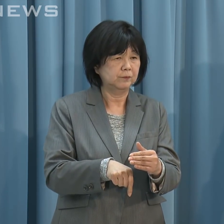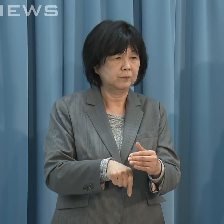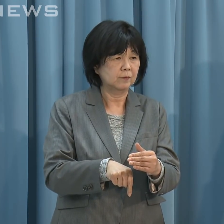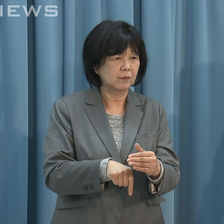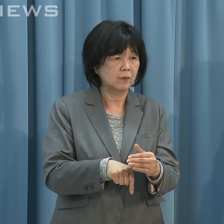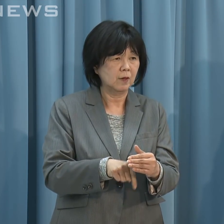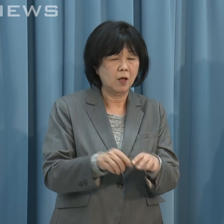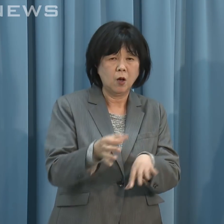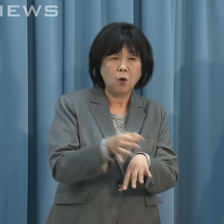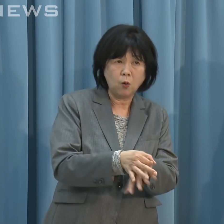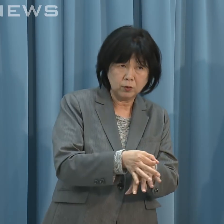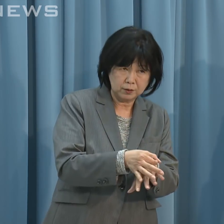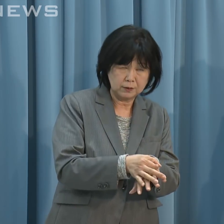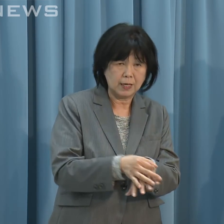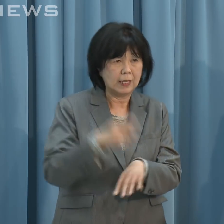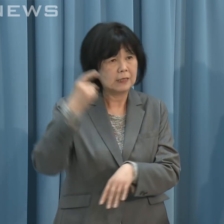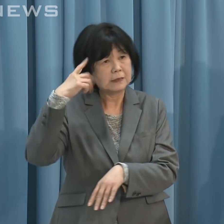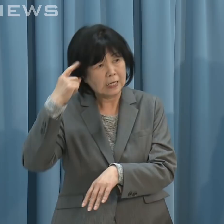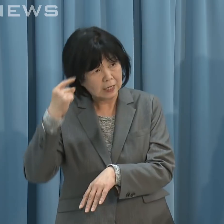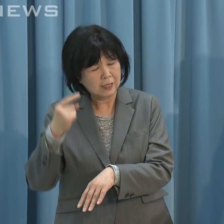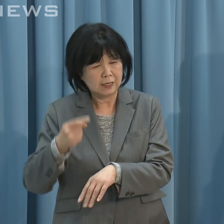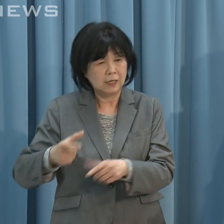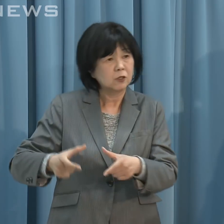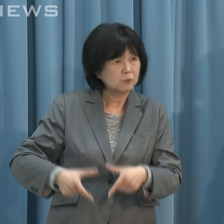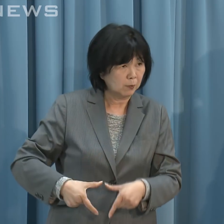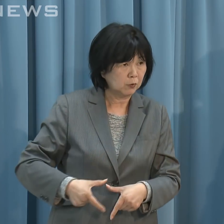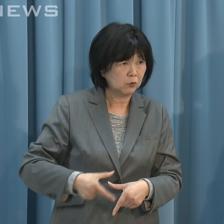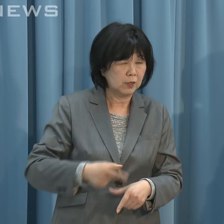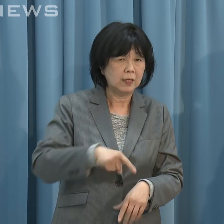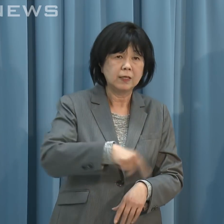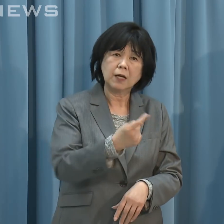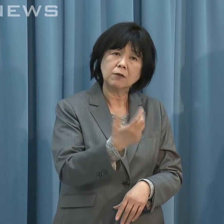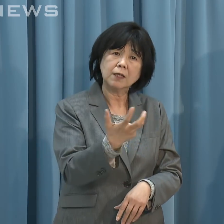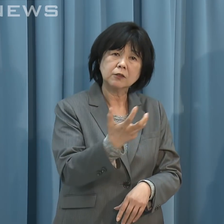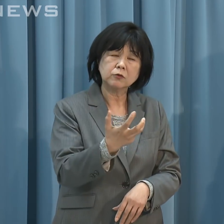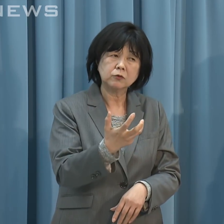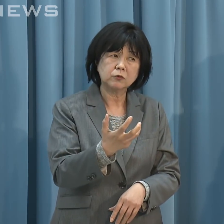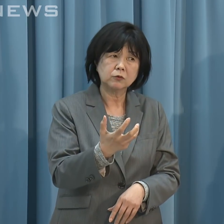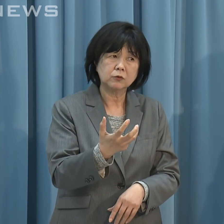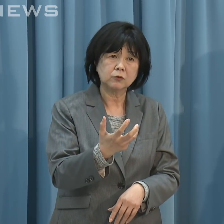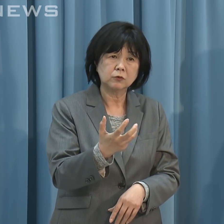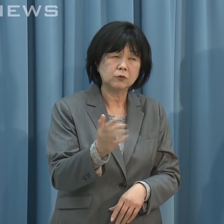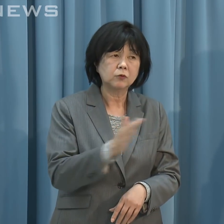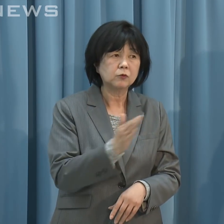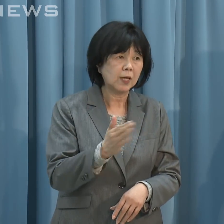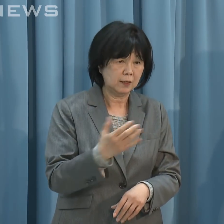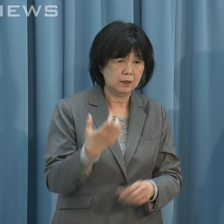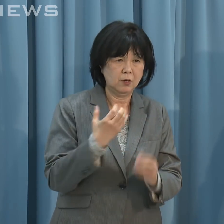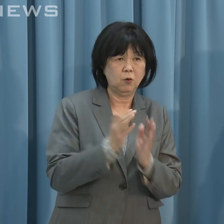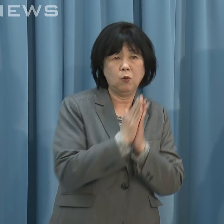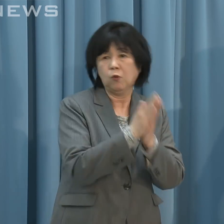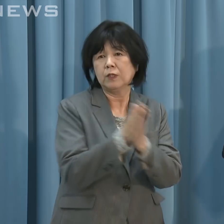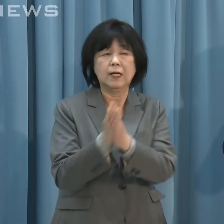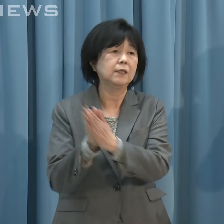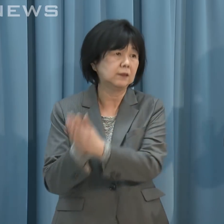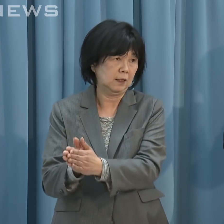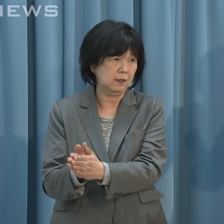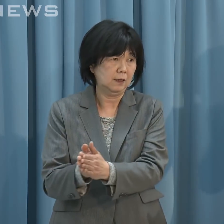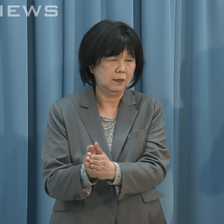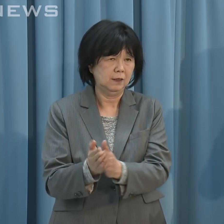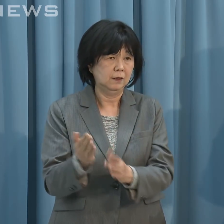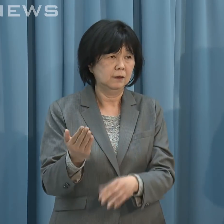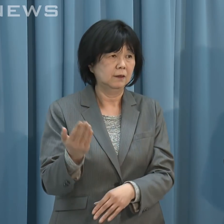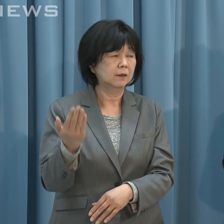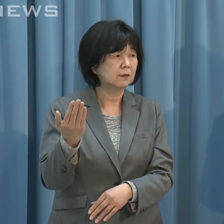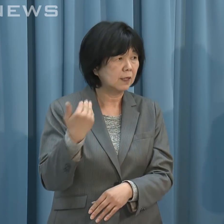大分県をはじめ大分、佐賀、熊本で大体180件ぐらい委託をし、お願いをして、前回大分の分